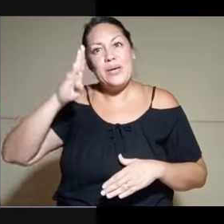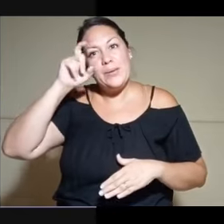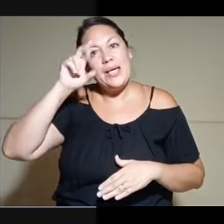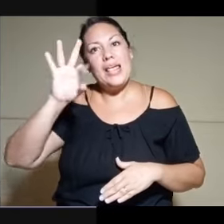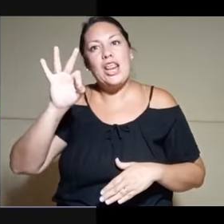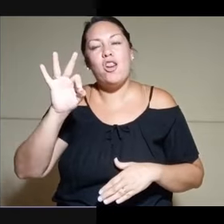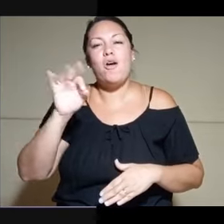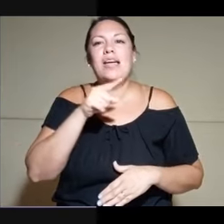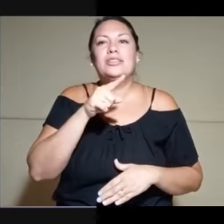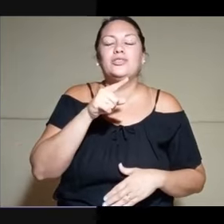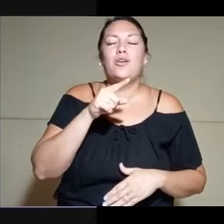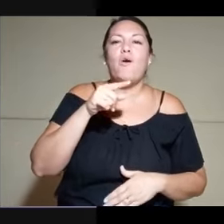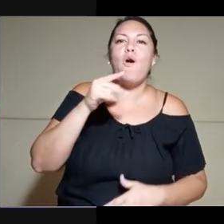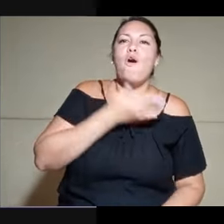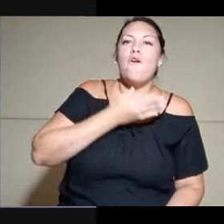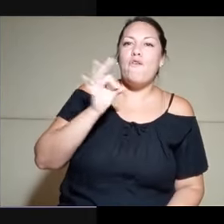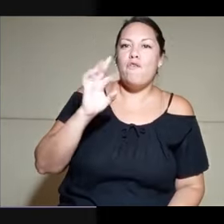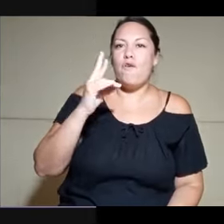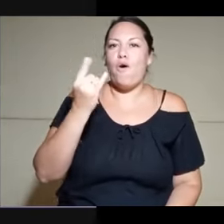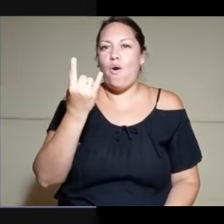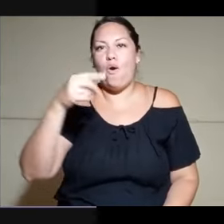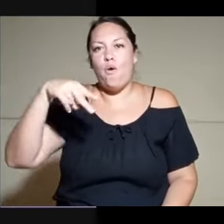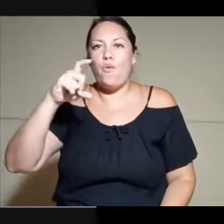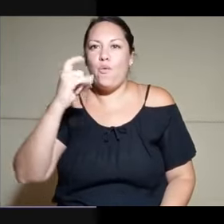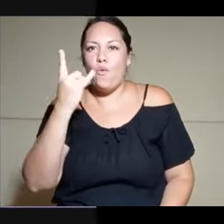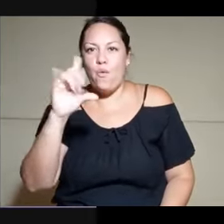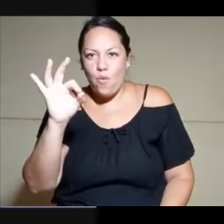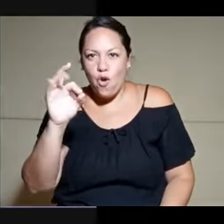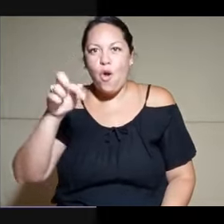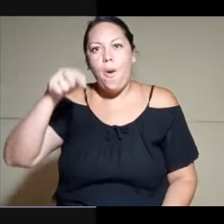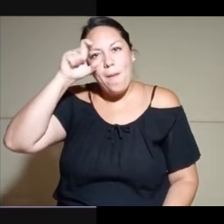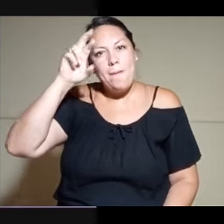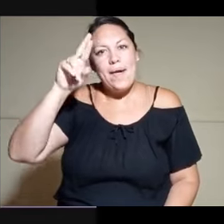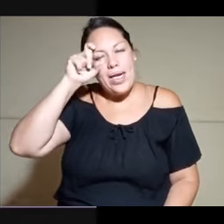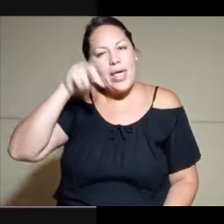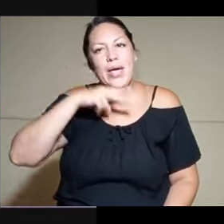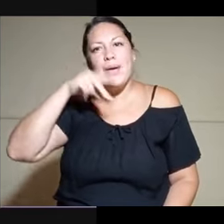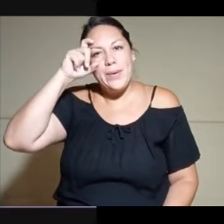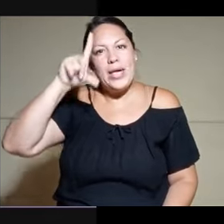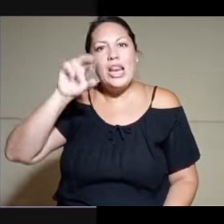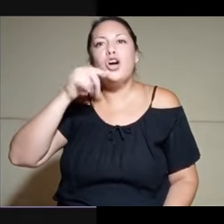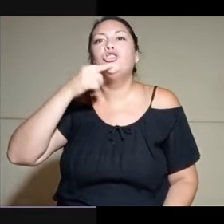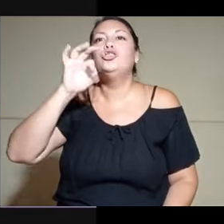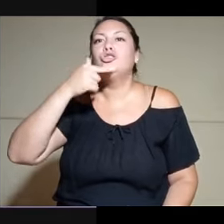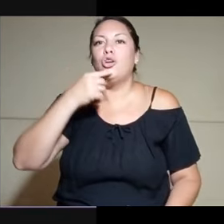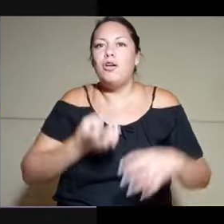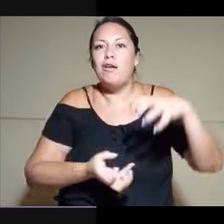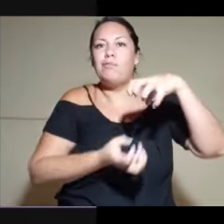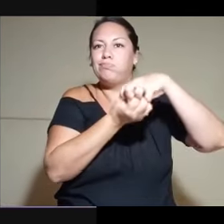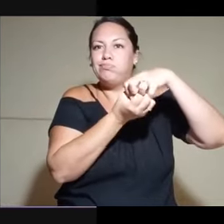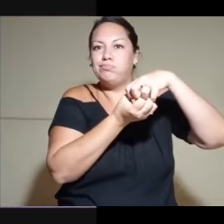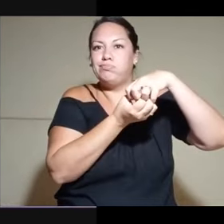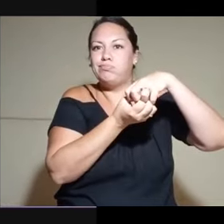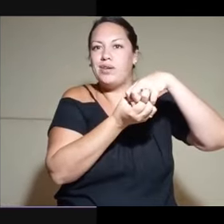y acá encima de esto estaba el cerebelo. ¿Ah? Estos son los pedúnculos cerebelosos, donde va agarrado el cerebelo. Y a otras